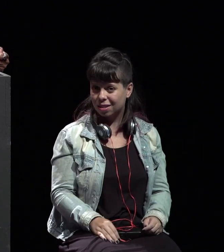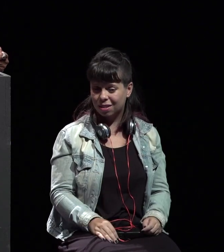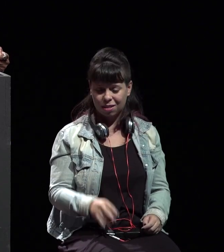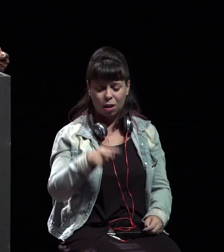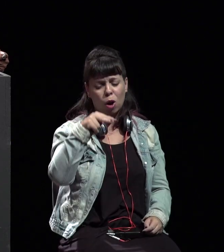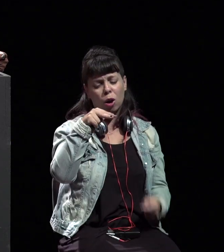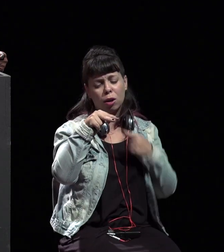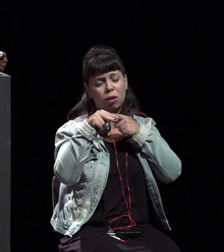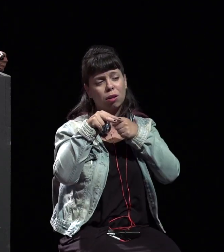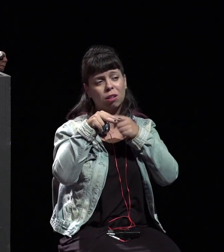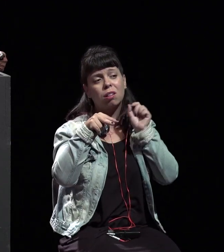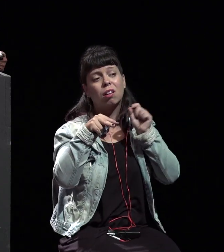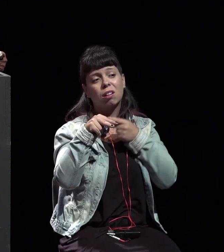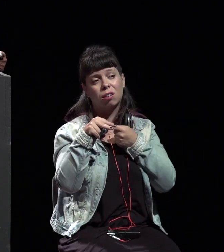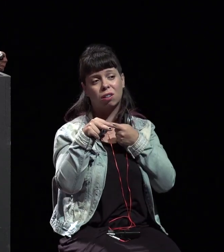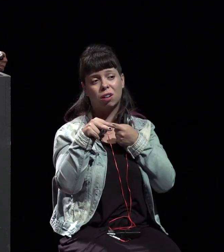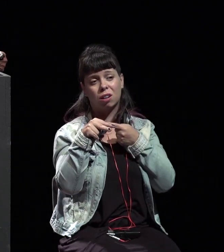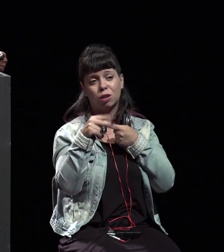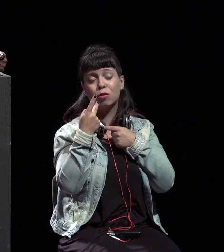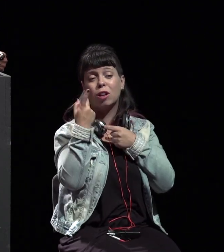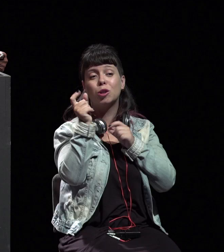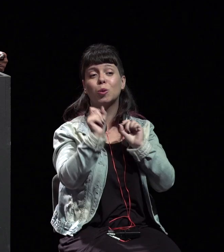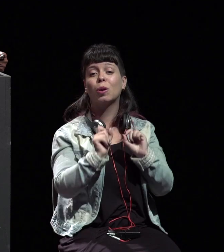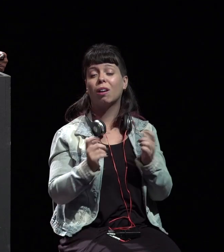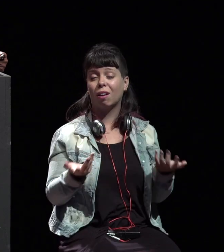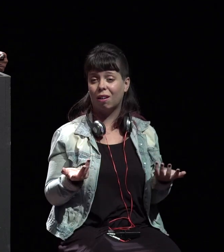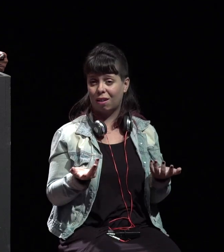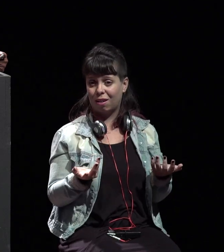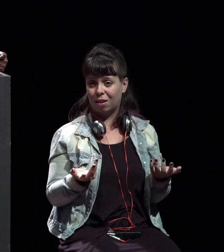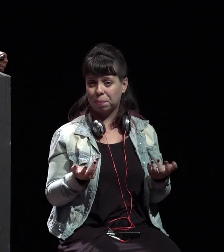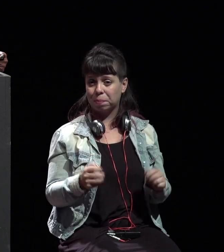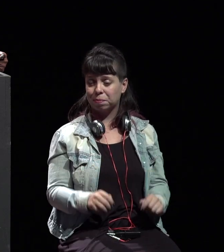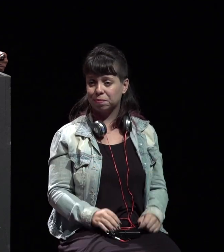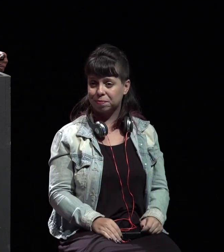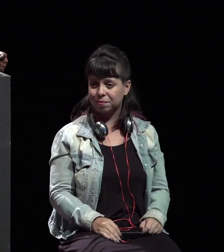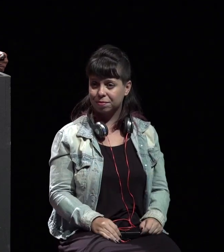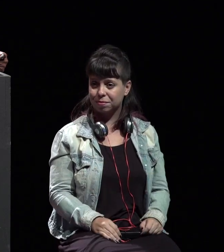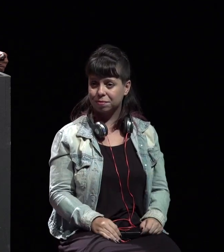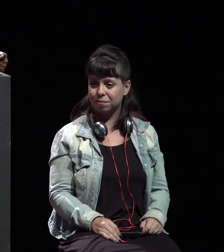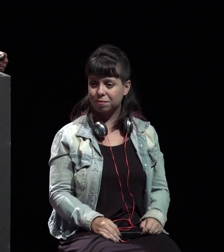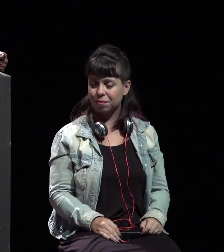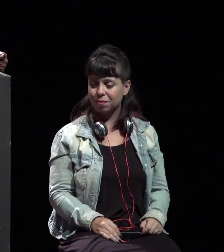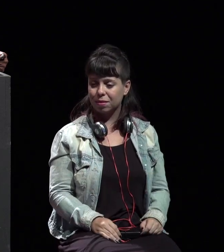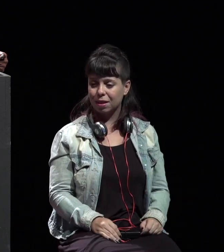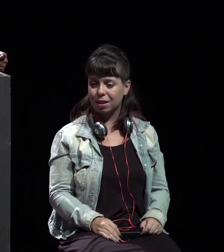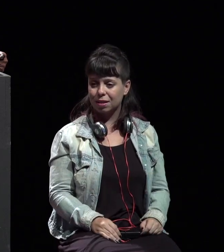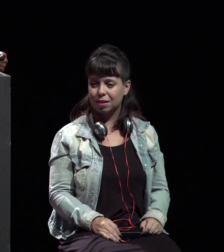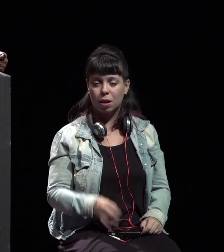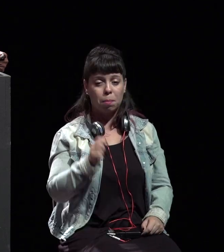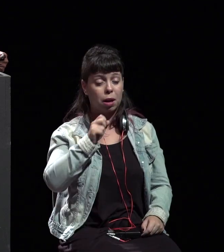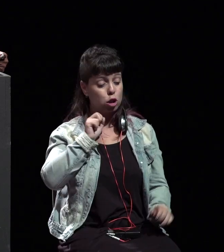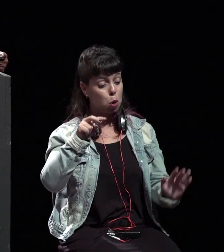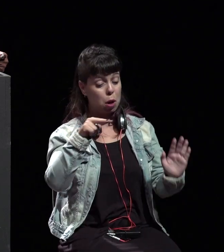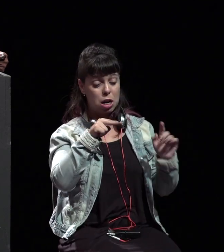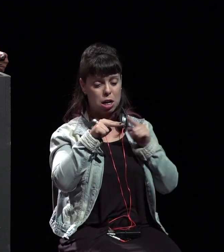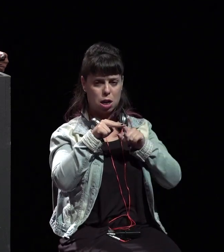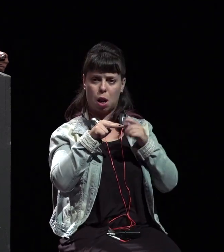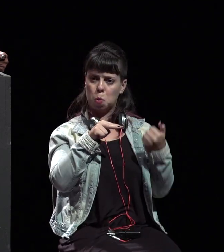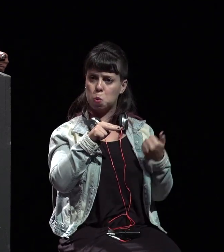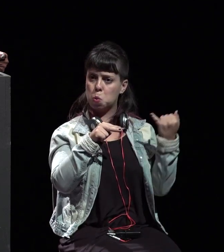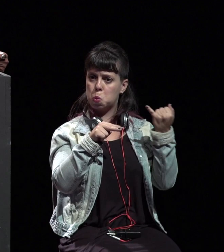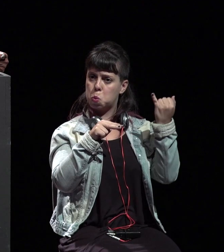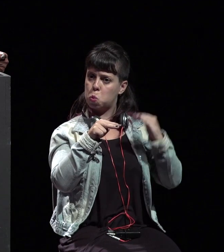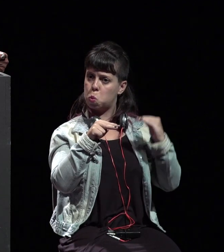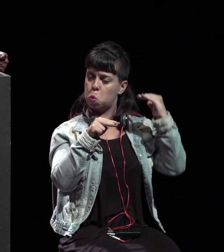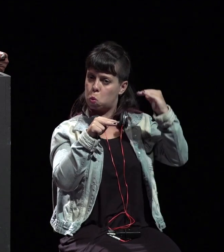olhar é esse? Do que a gente está falando quando a gente junta, a gente dá ao olhar um estatuto tão importante?